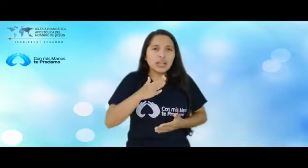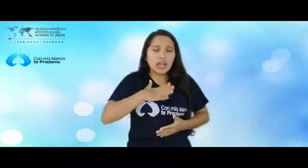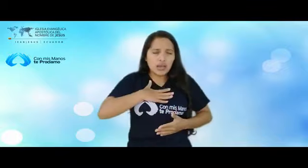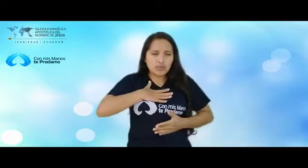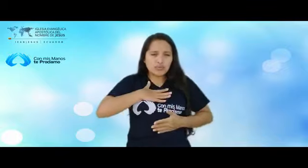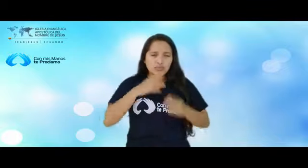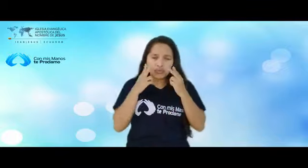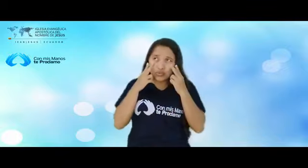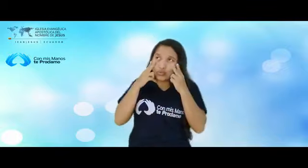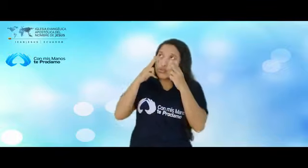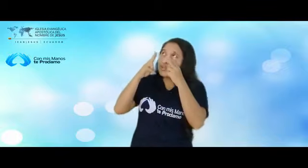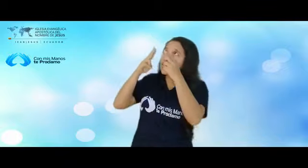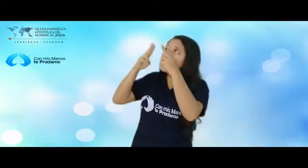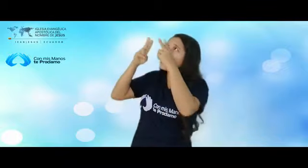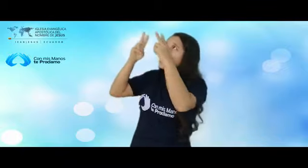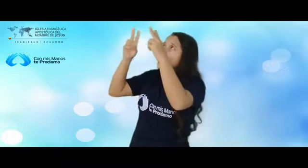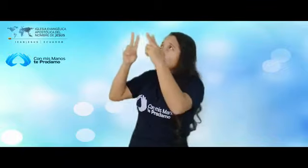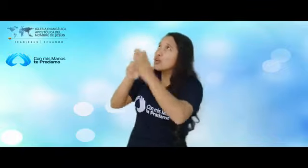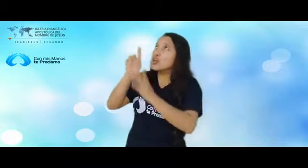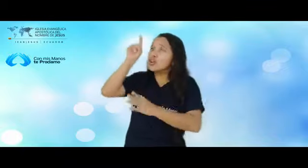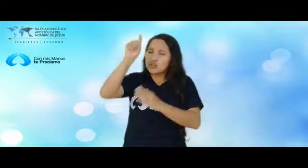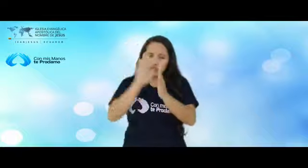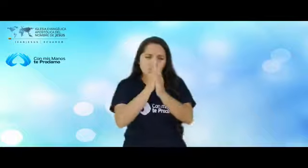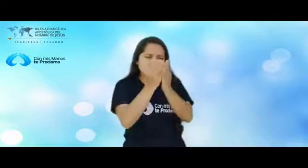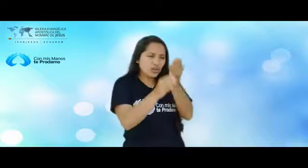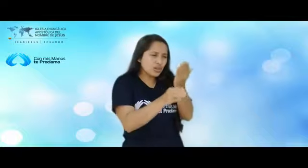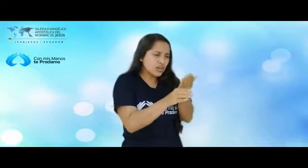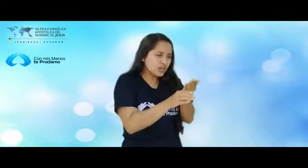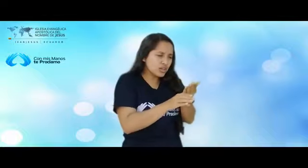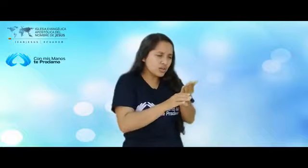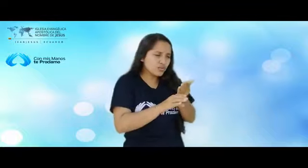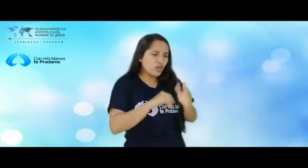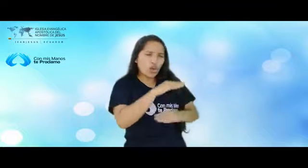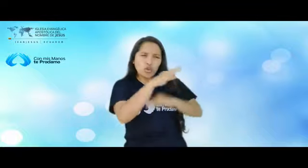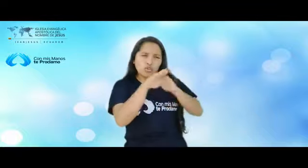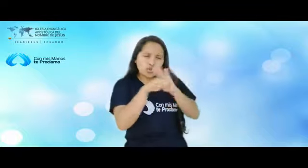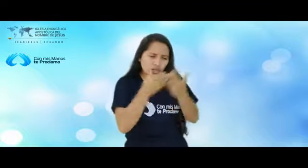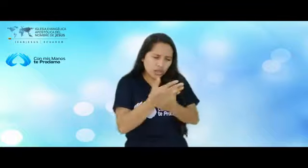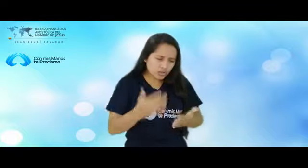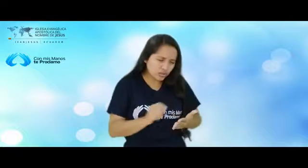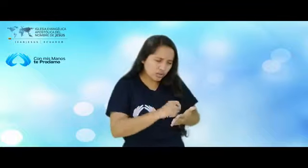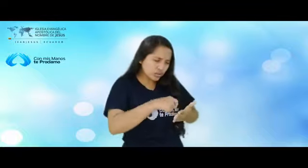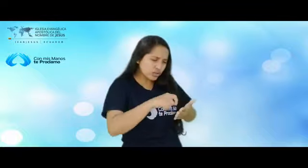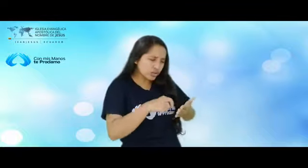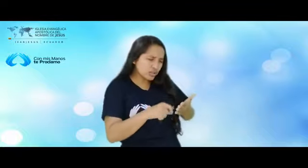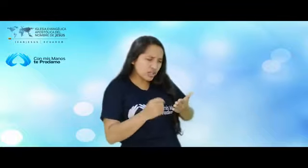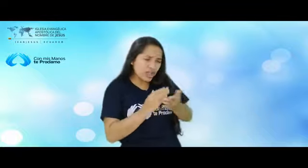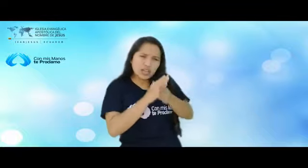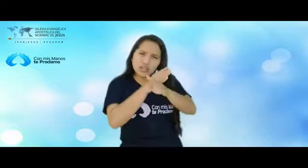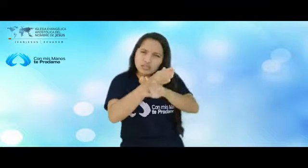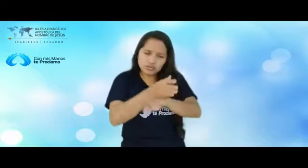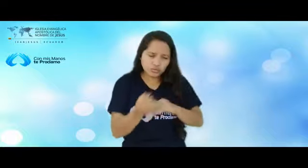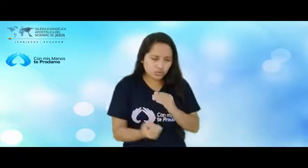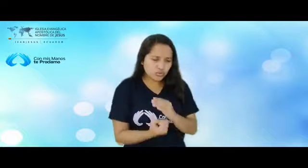embrión vieron tus ojos y en tu libro estaban escritas todas aquellas cosas que fueron luego